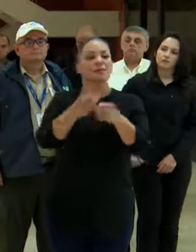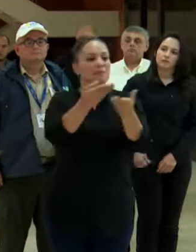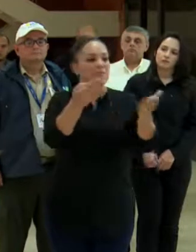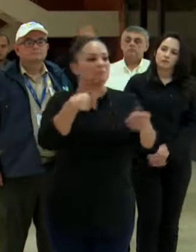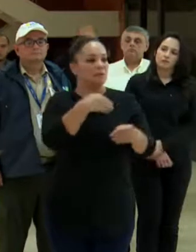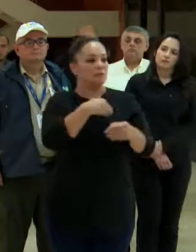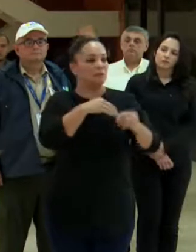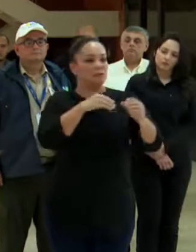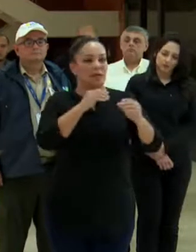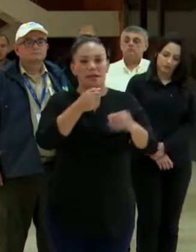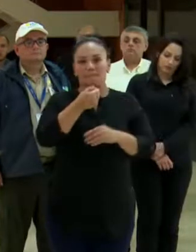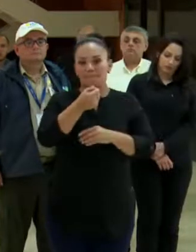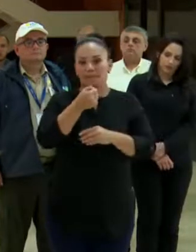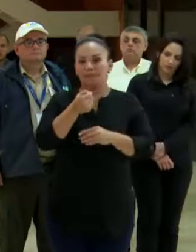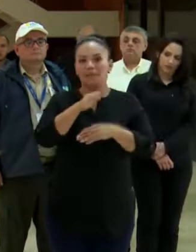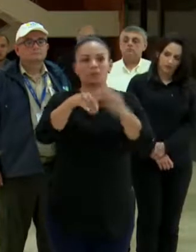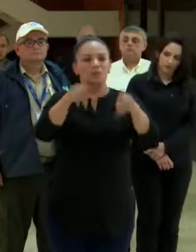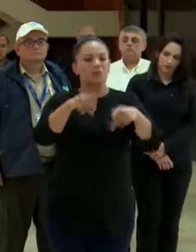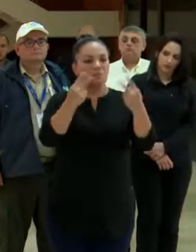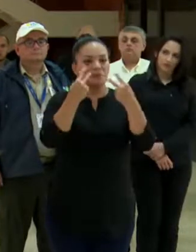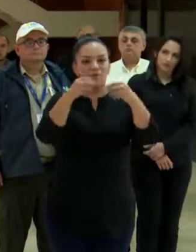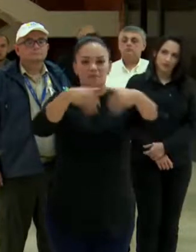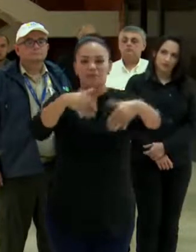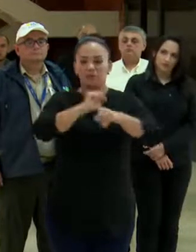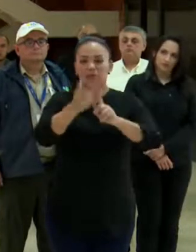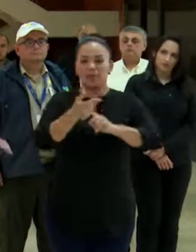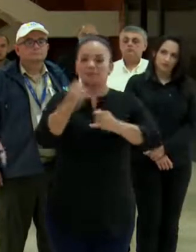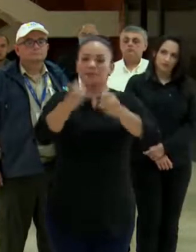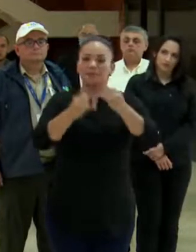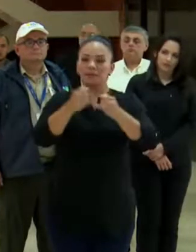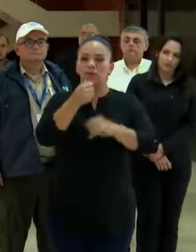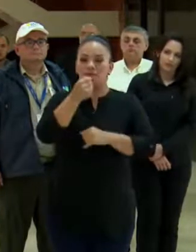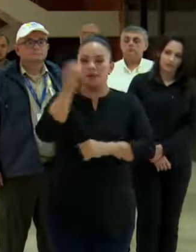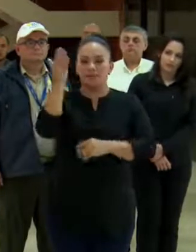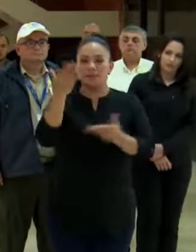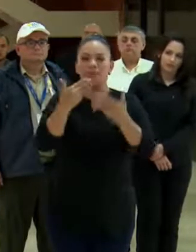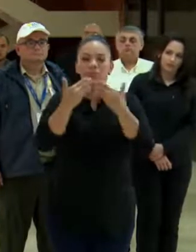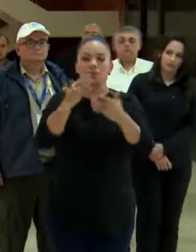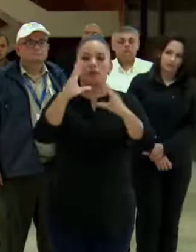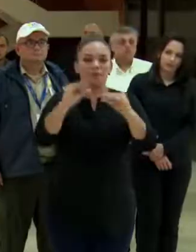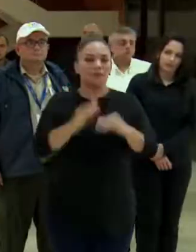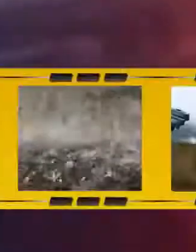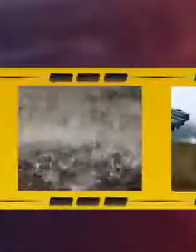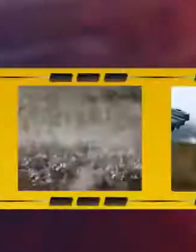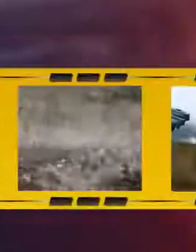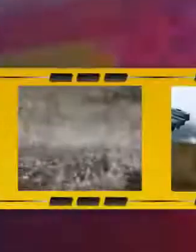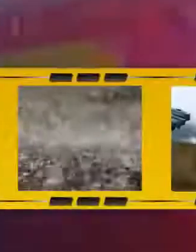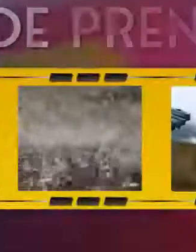prensa y a ustedes que nos siguieron en redes sociales. De esta forma concluimos nuestra conferencia. Buenas tardes.